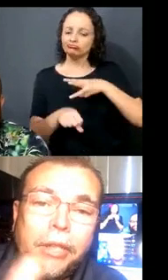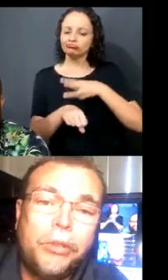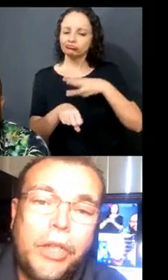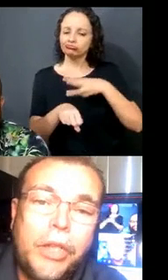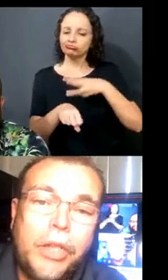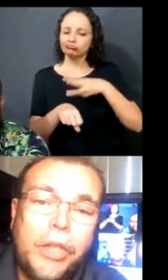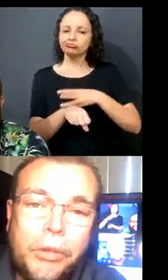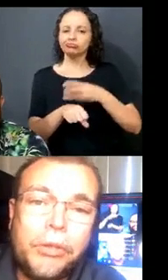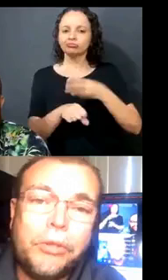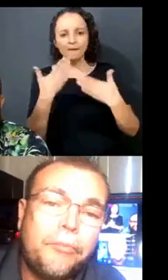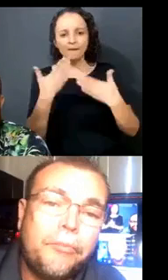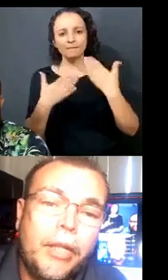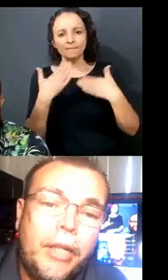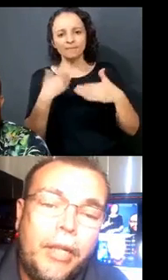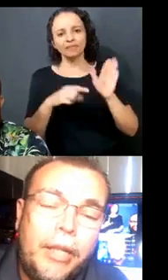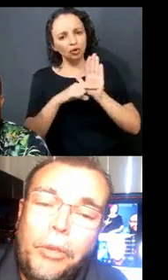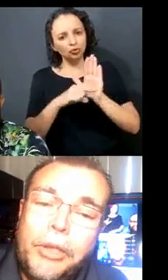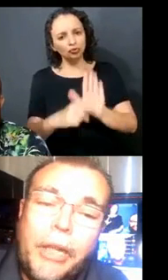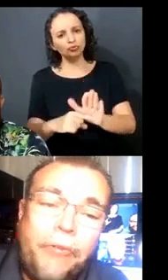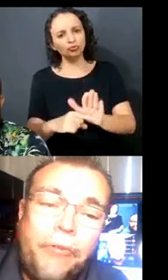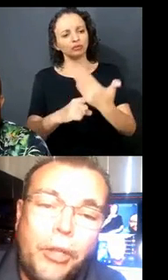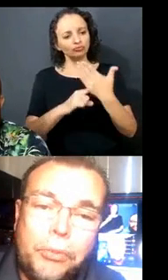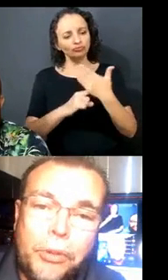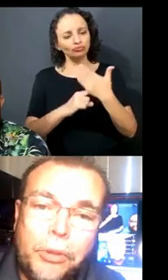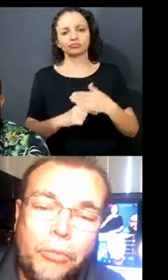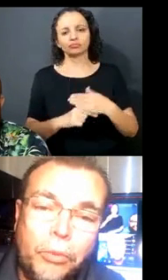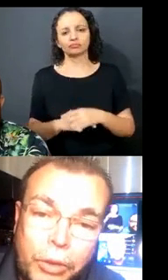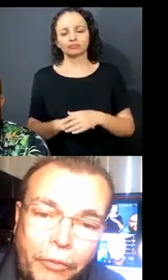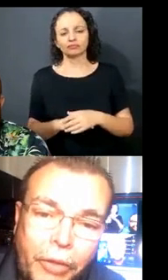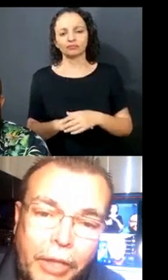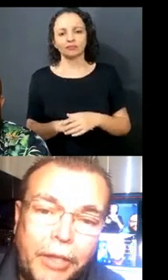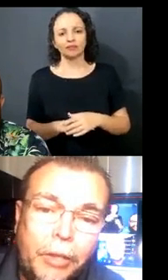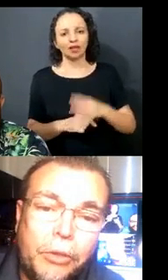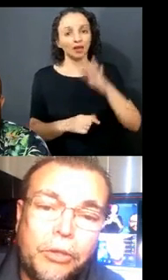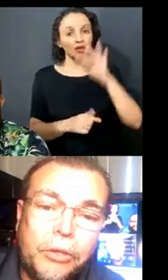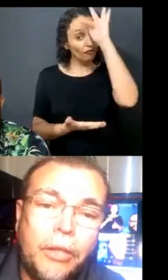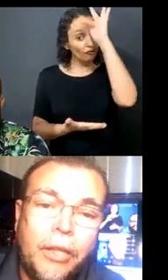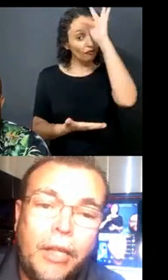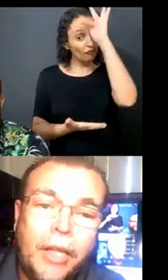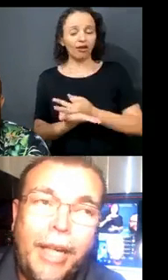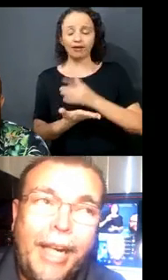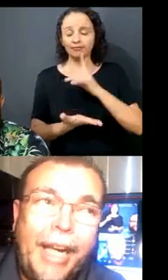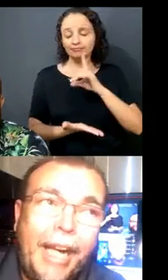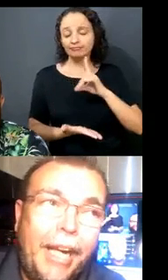e ajuda as pessoas, né? E muita fé em Deus, pessoal. Muita fé em Deus.